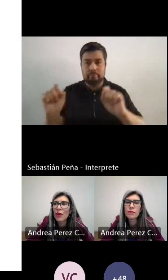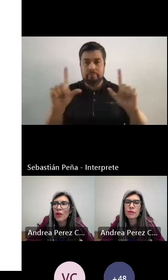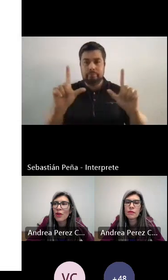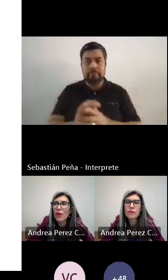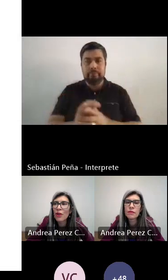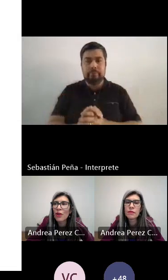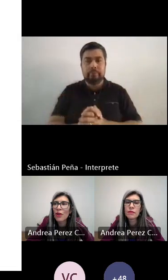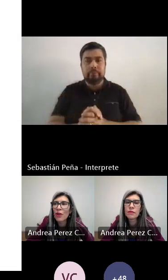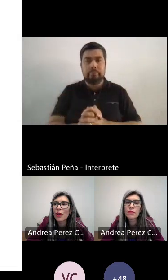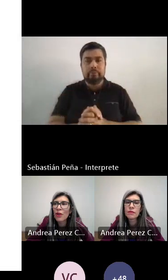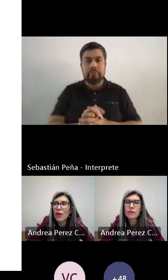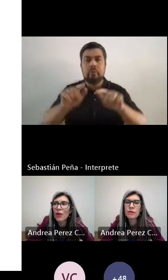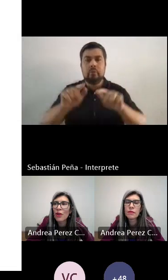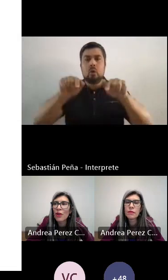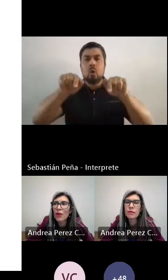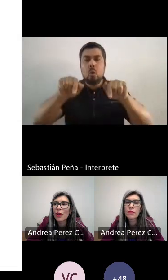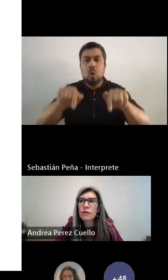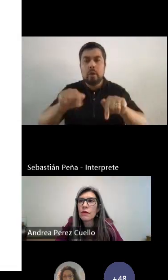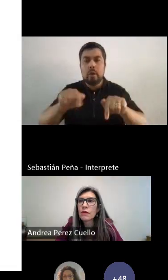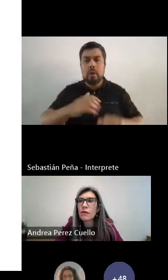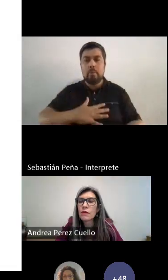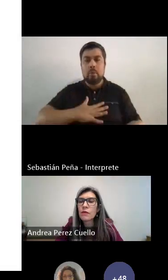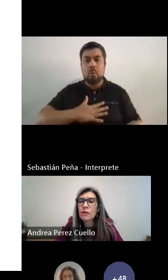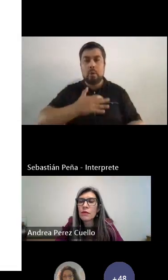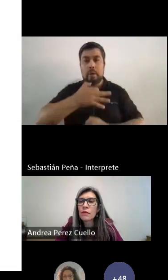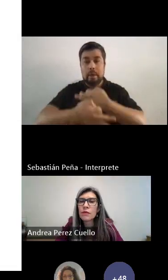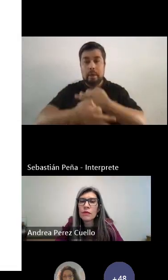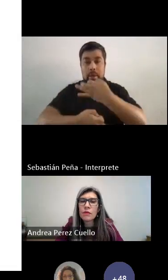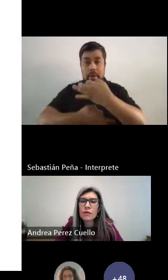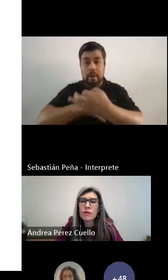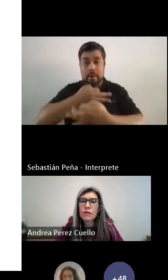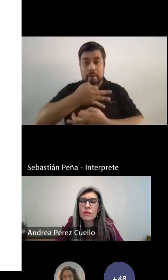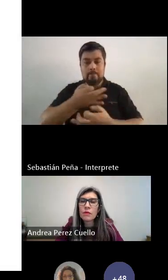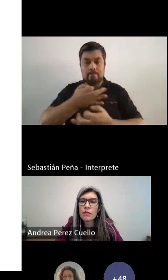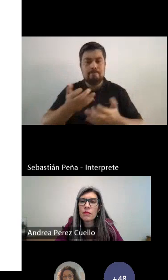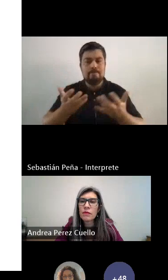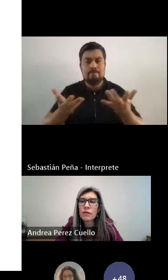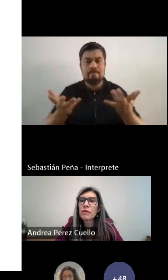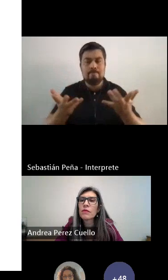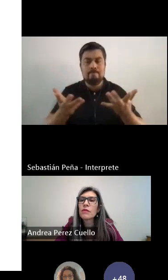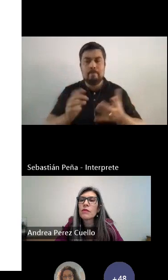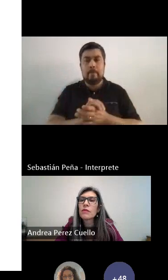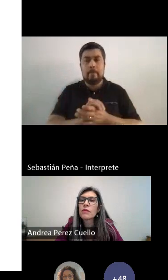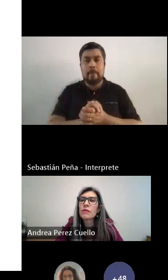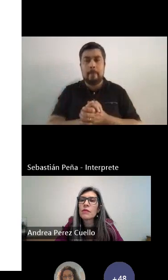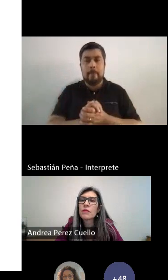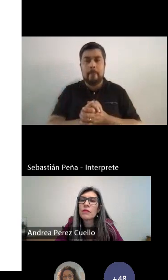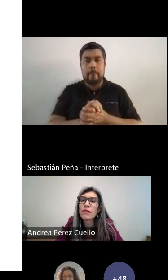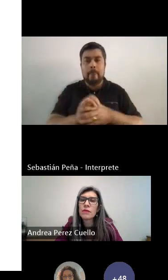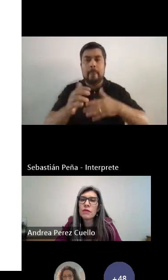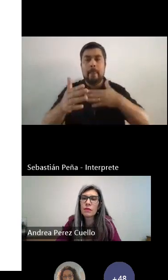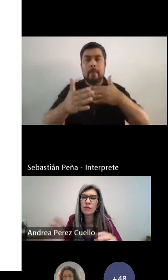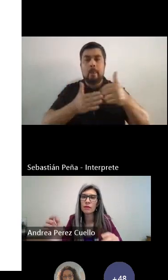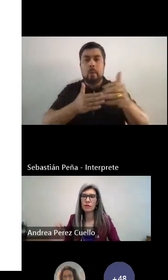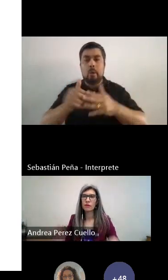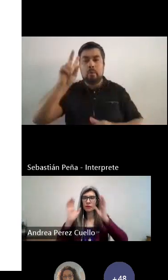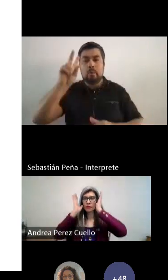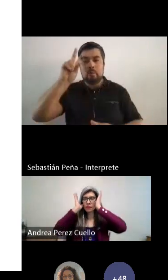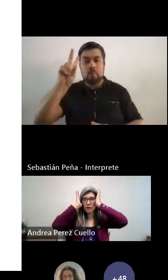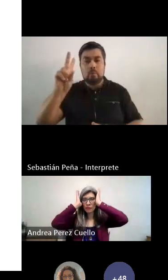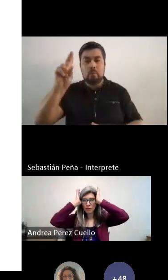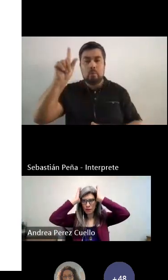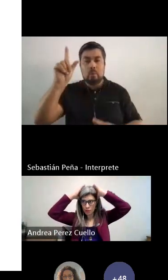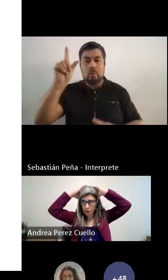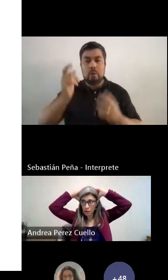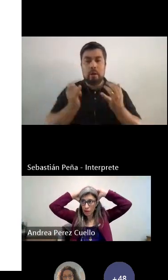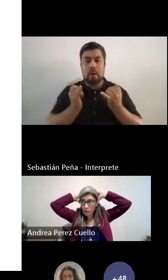En el día de hoy me gustaría contarles en primera instancia de dónde han surgido la información que les voy a